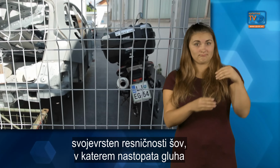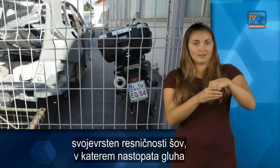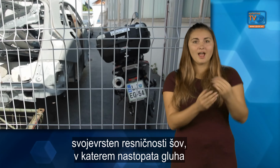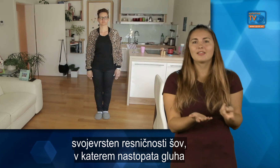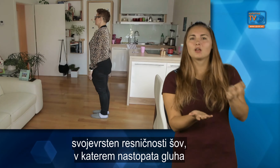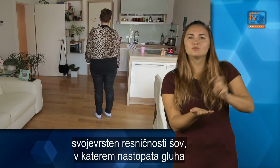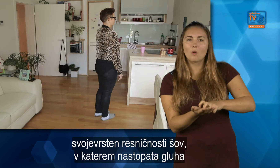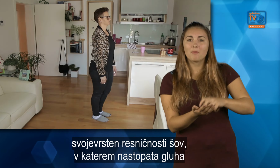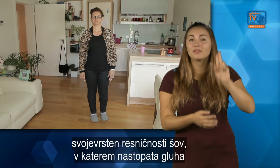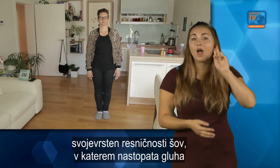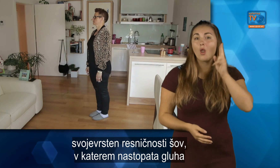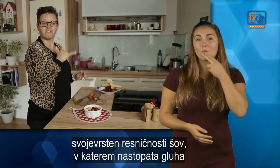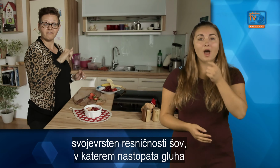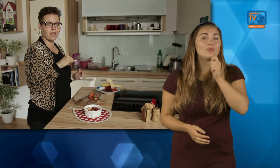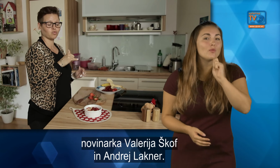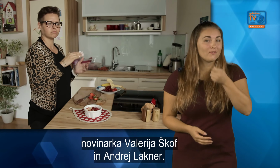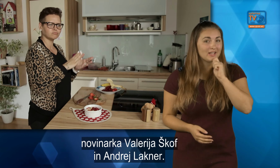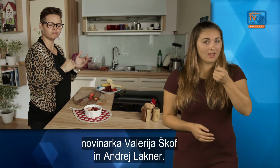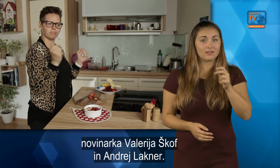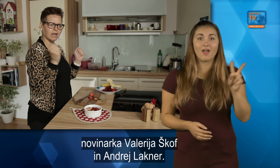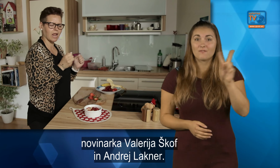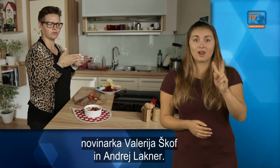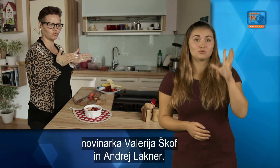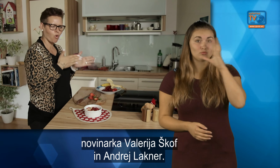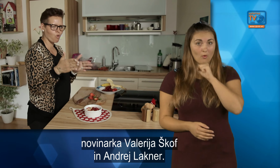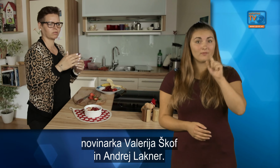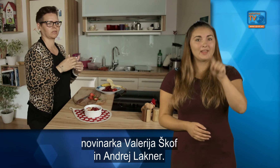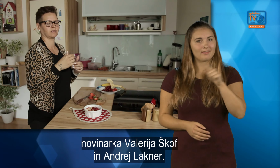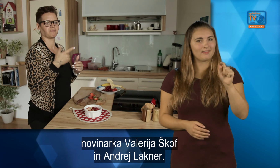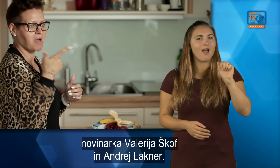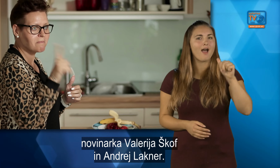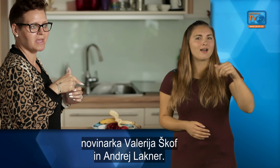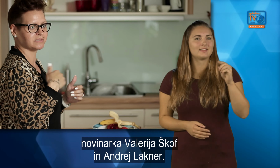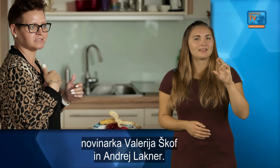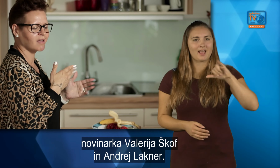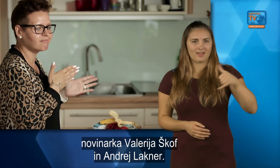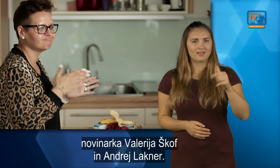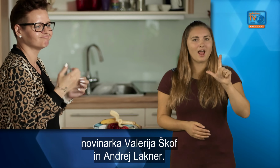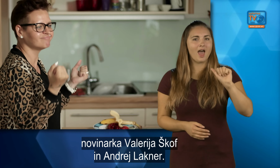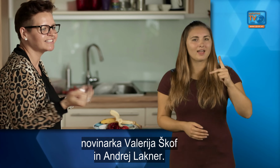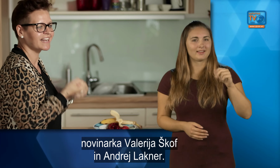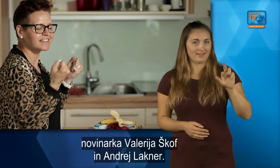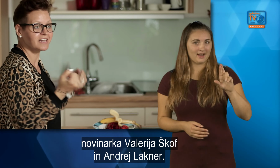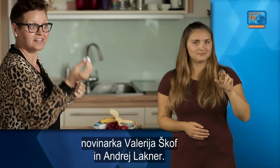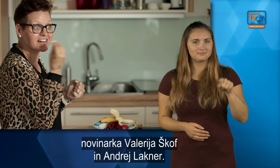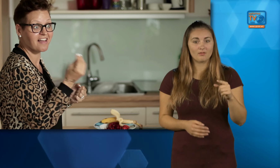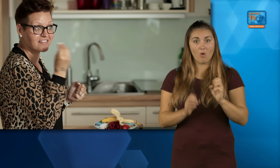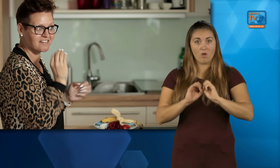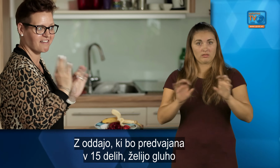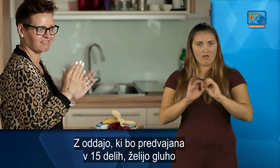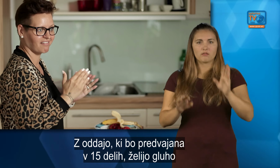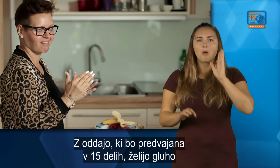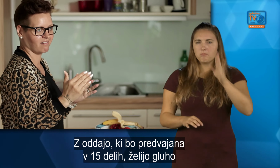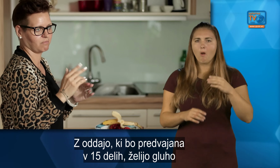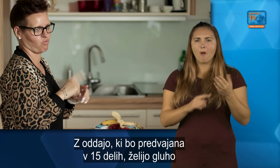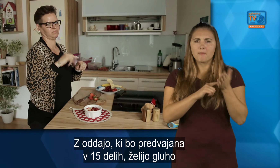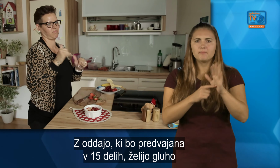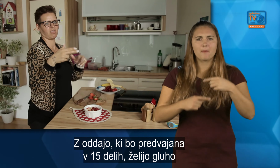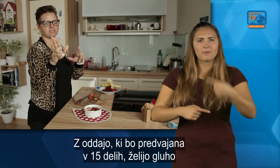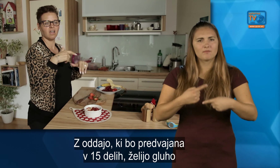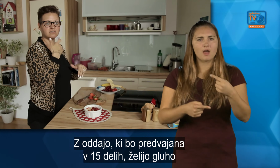šov, v katerem nastopata gluha novinarka Valerija Škof in Andrej Lakner. Z oddajo, ki